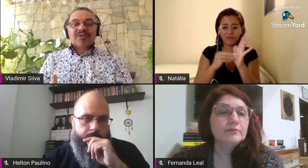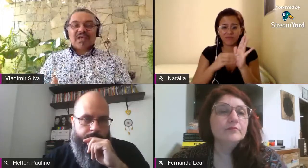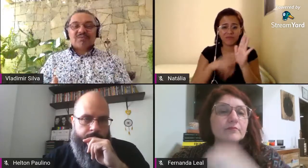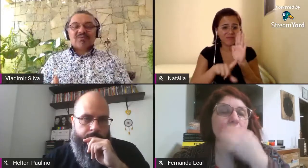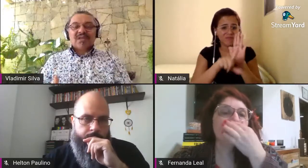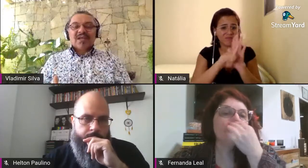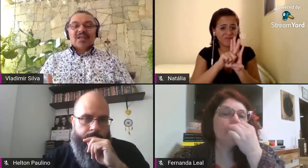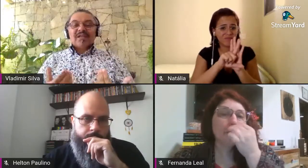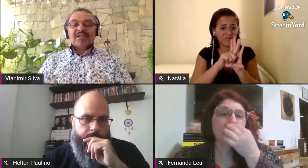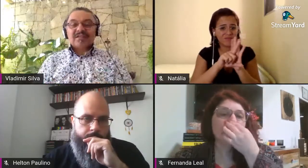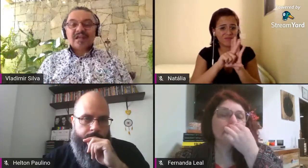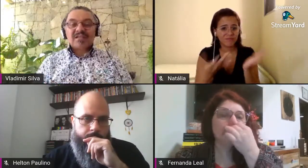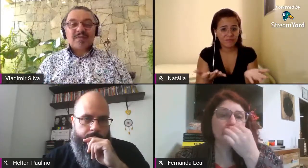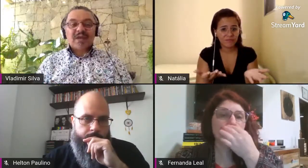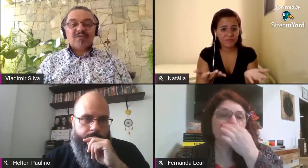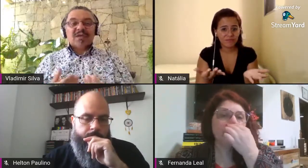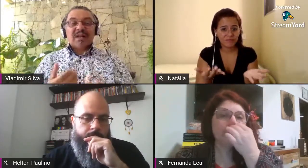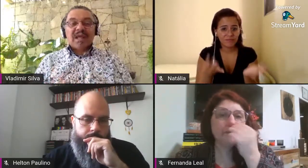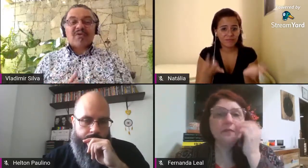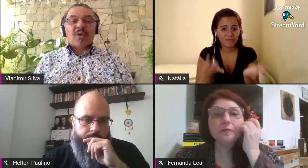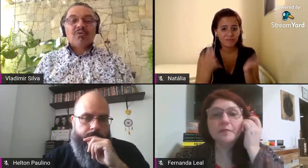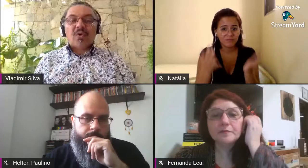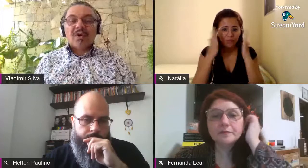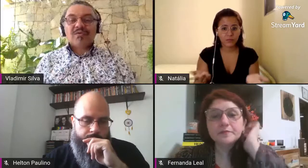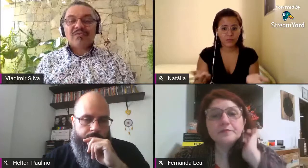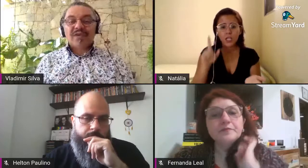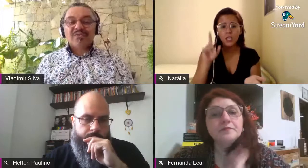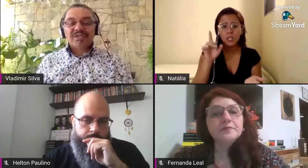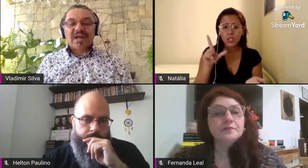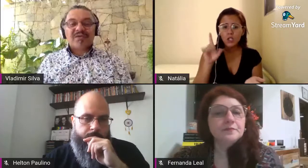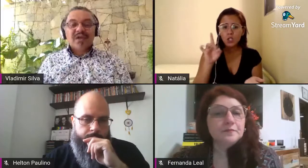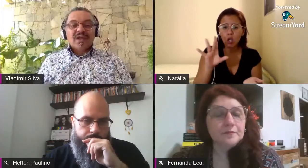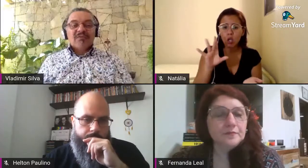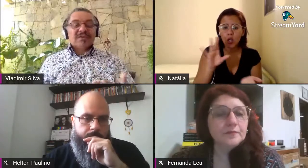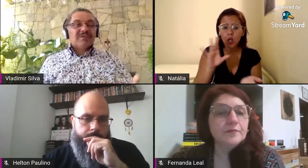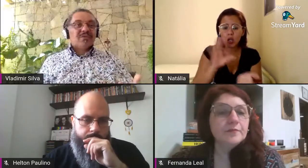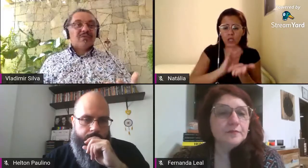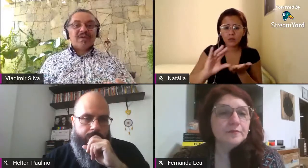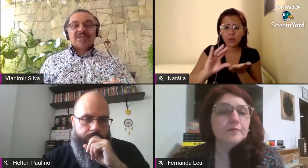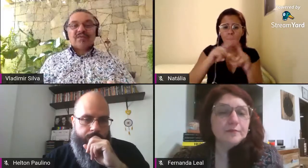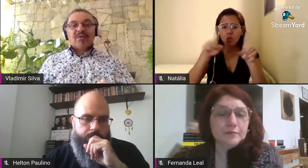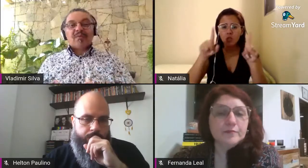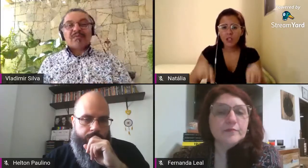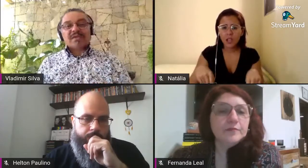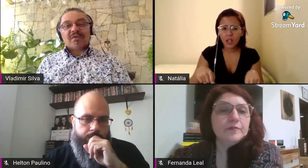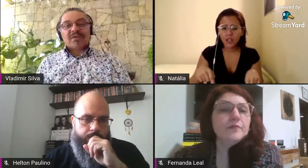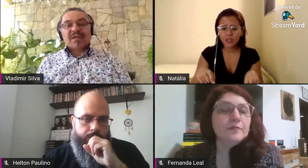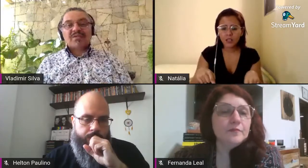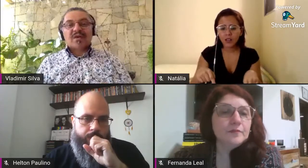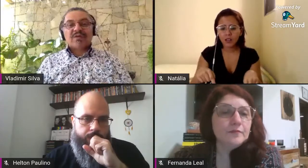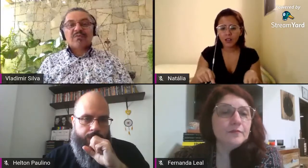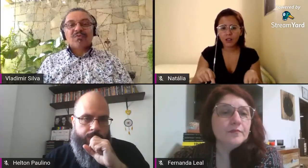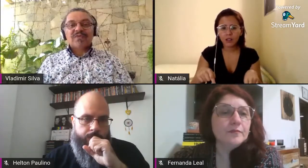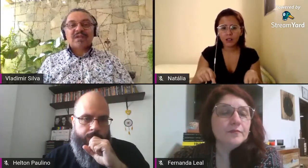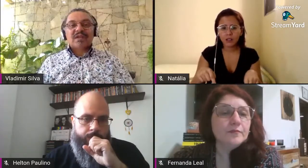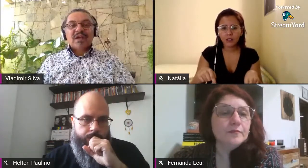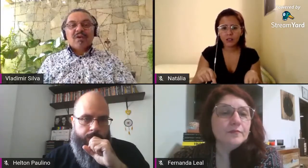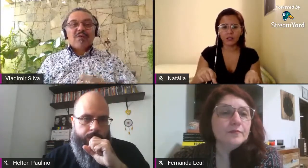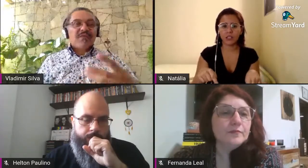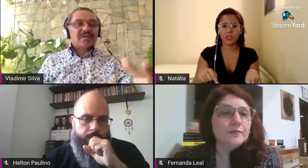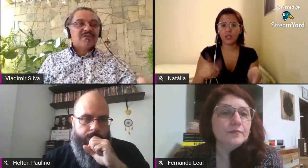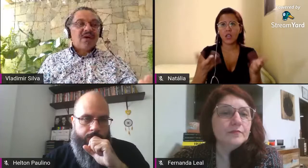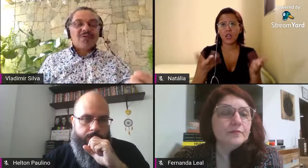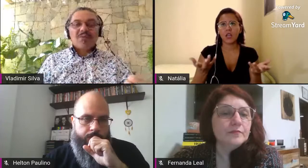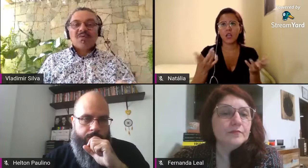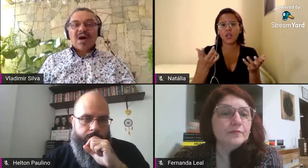os projetos que lhe dizem respeito e que levam à outorga do governo do estado. Você vê um festival como o Festival Internacional de Música,